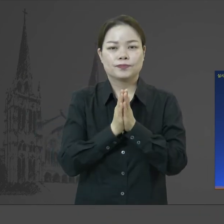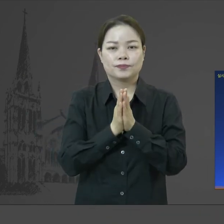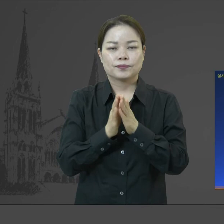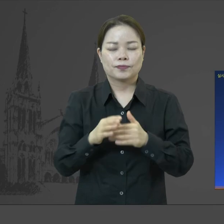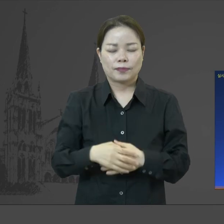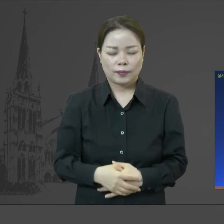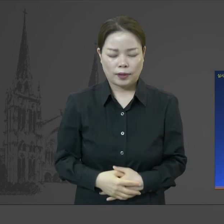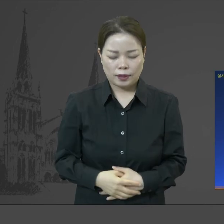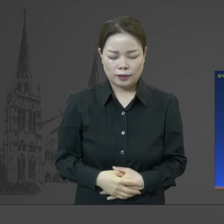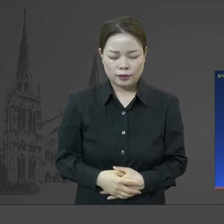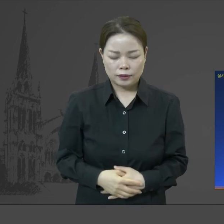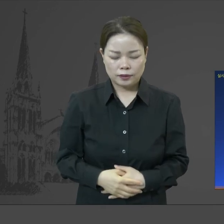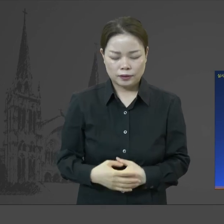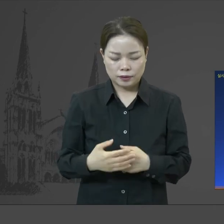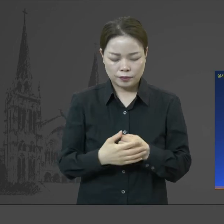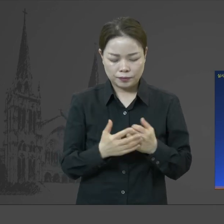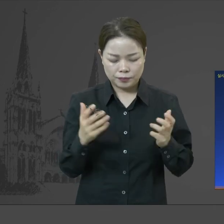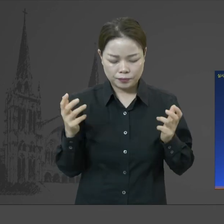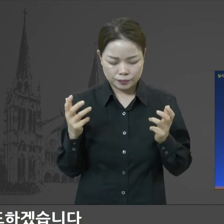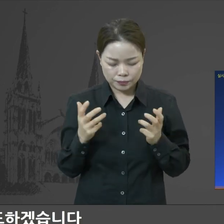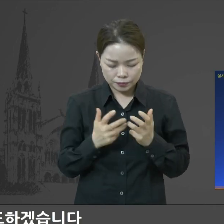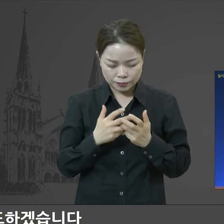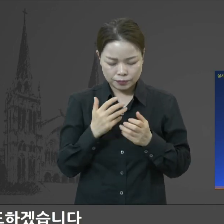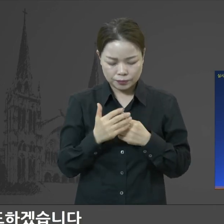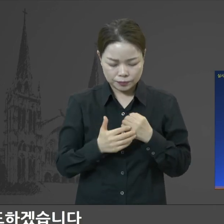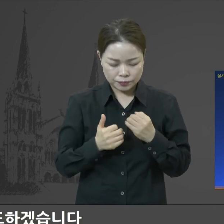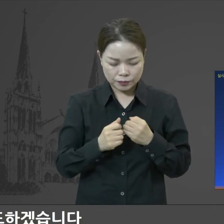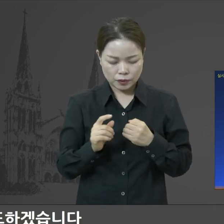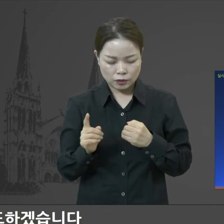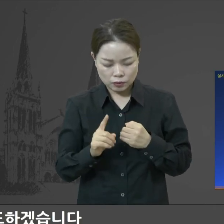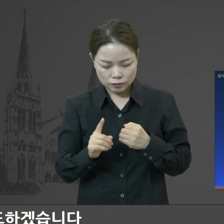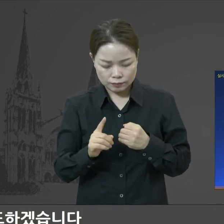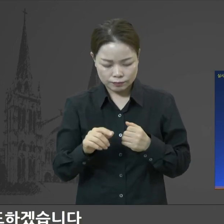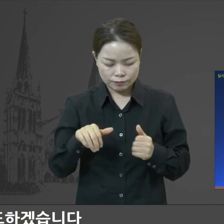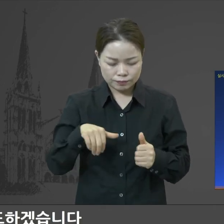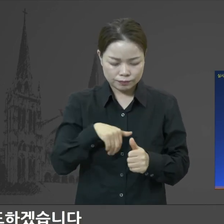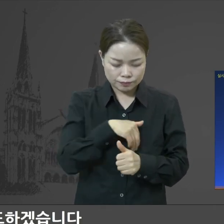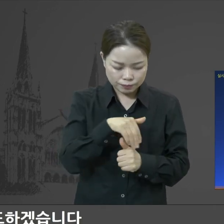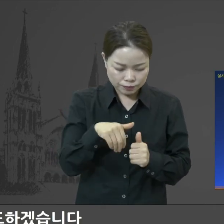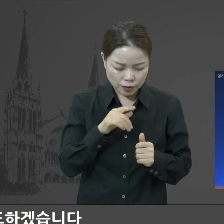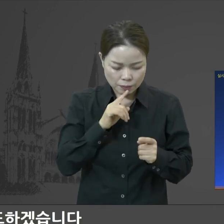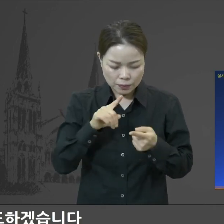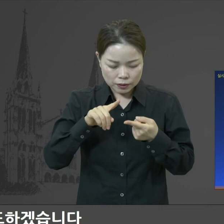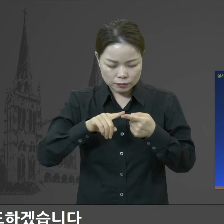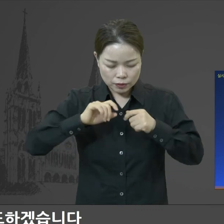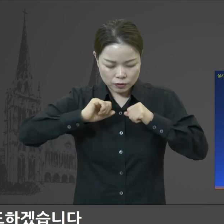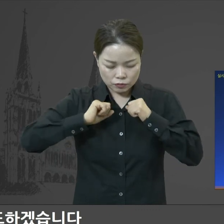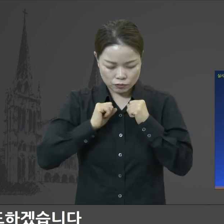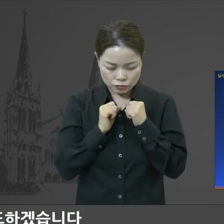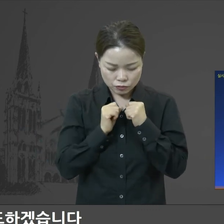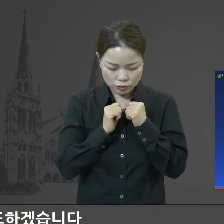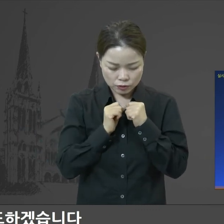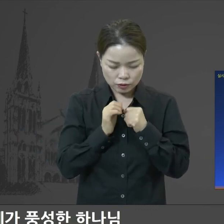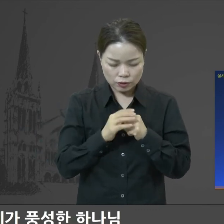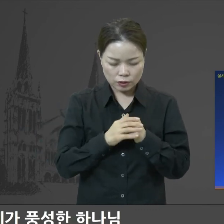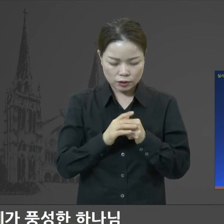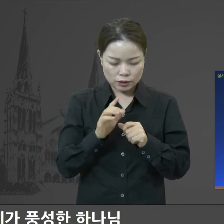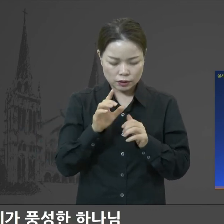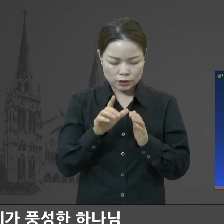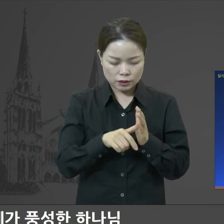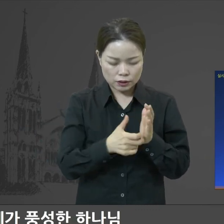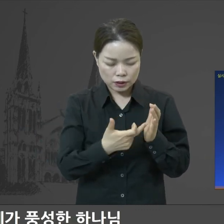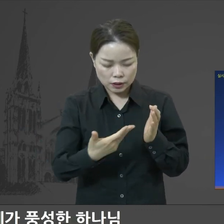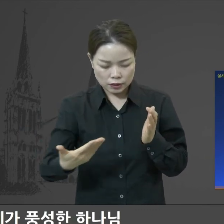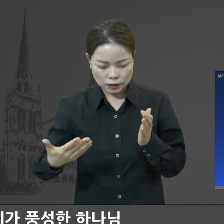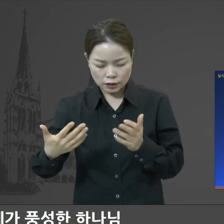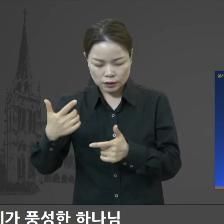기도하겠습니다. 은혜가 풍성하신 하나님, 어떠한 상황에도 말씀을 따라가는 자가 되게 하시고 시냇가에 심은